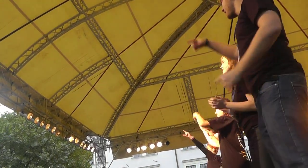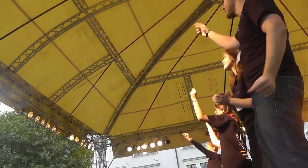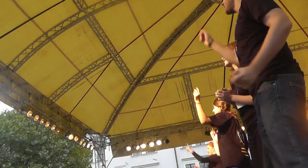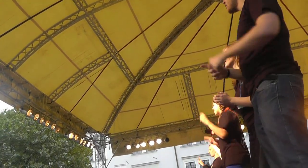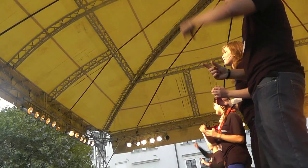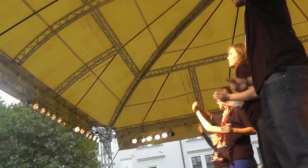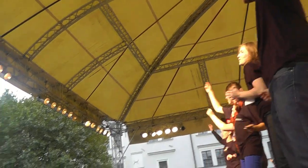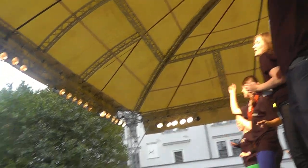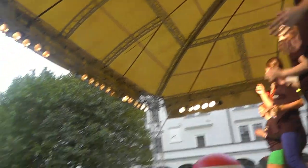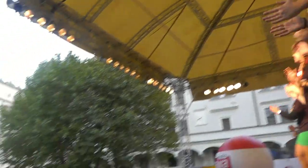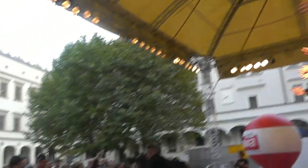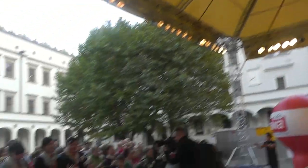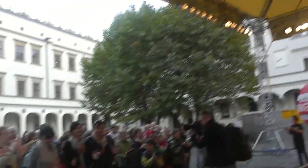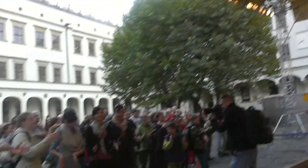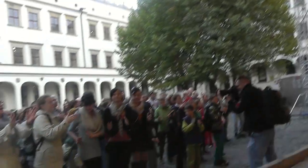k